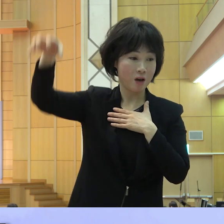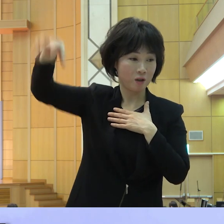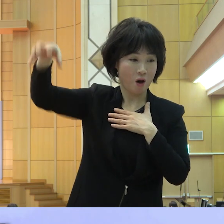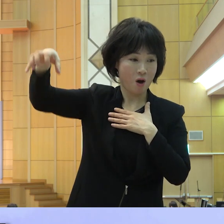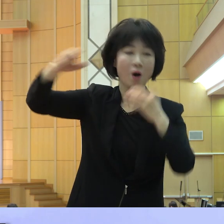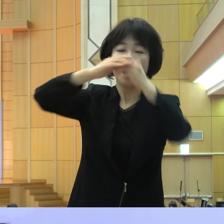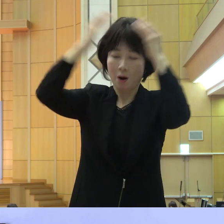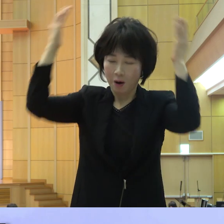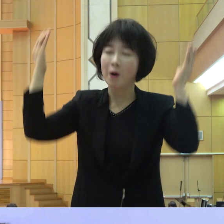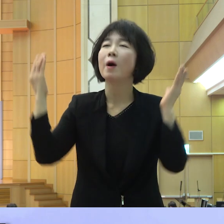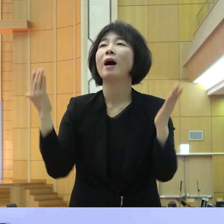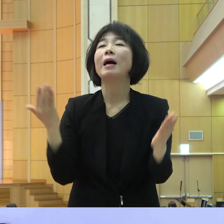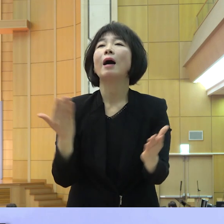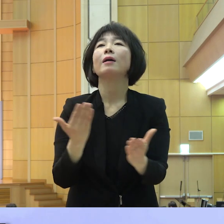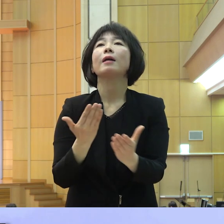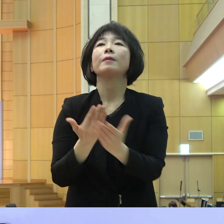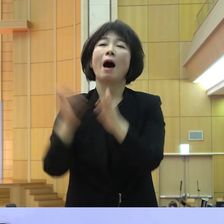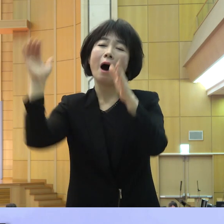위에서